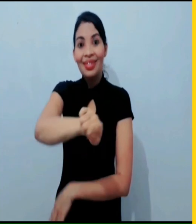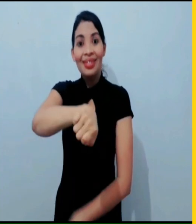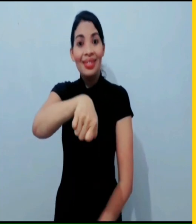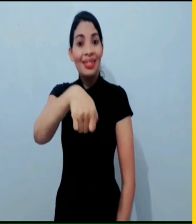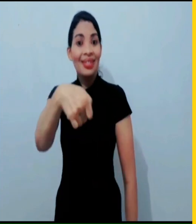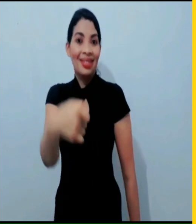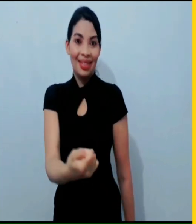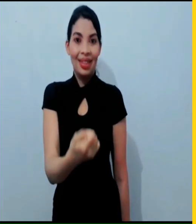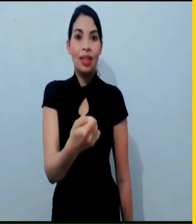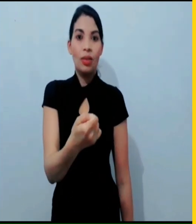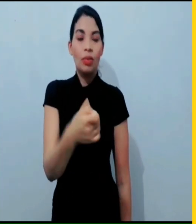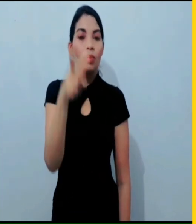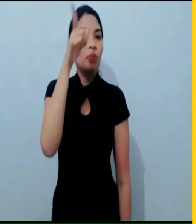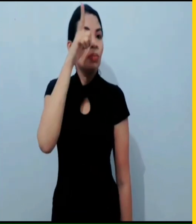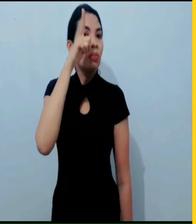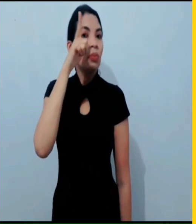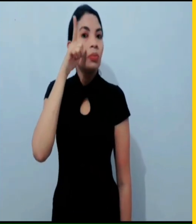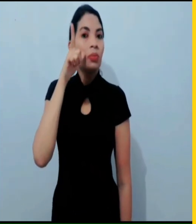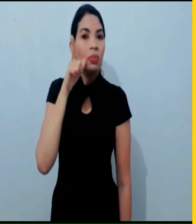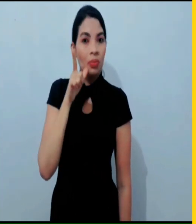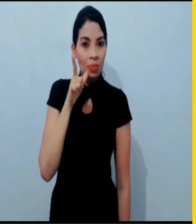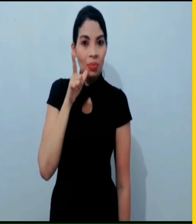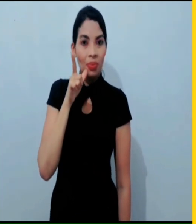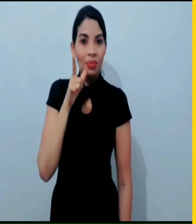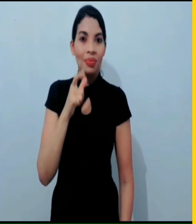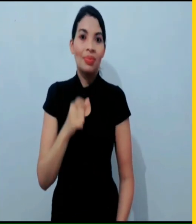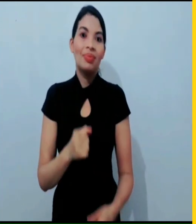Silva. Sinal.